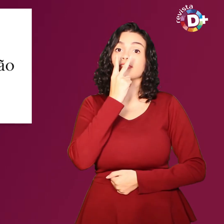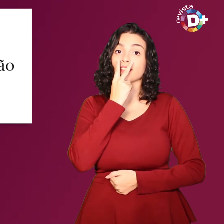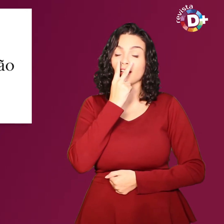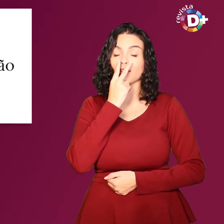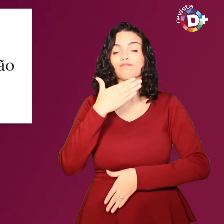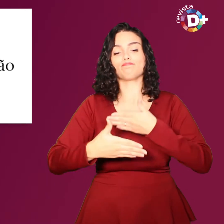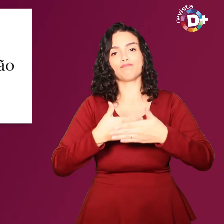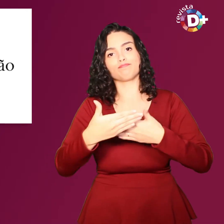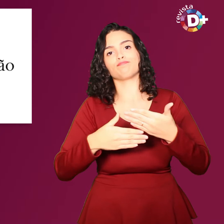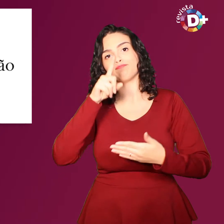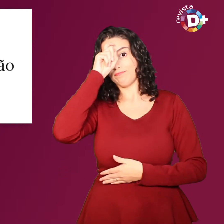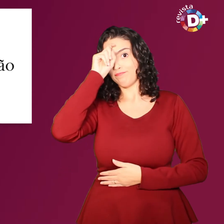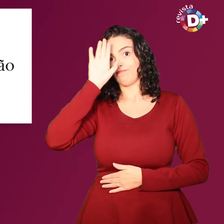Cigarro e internação.